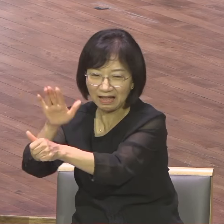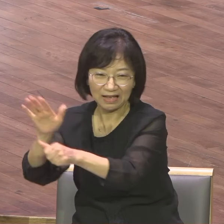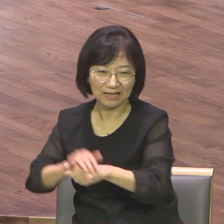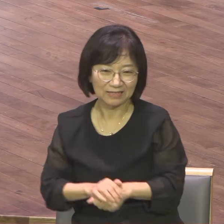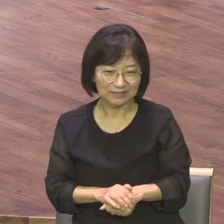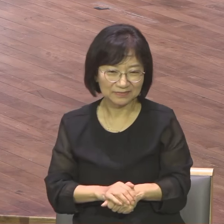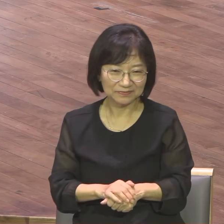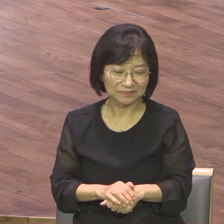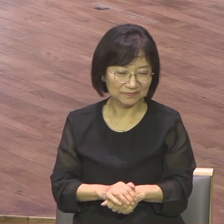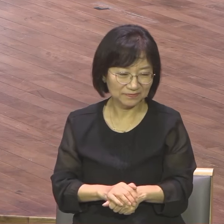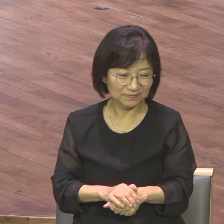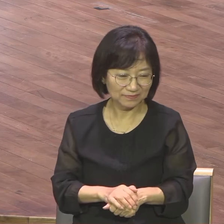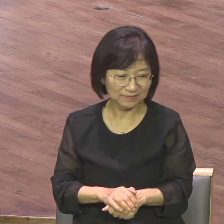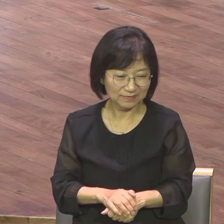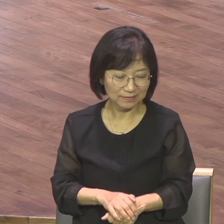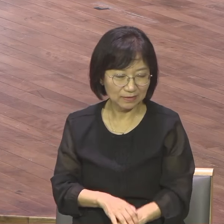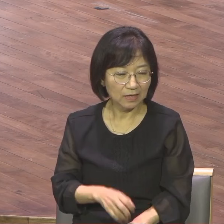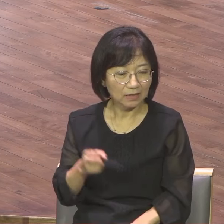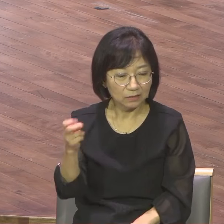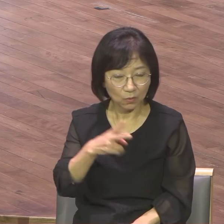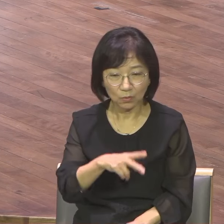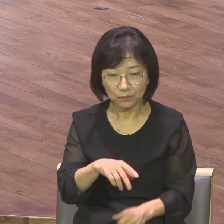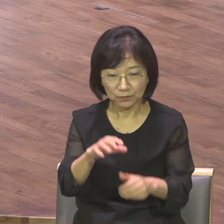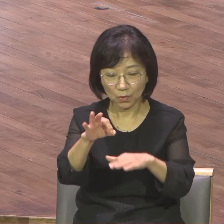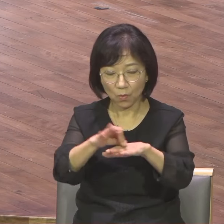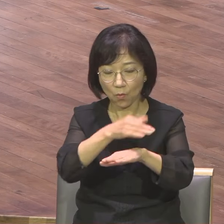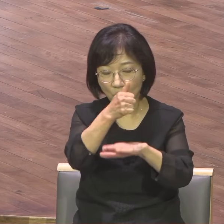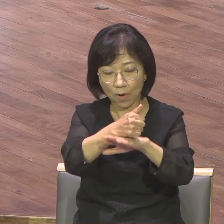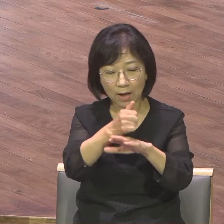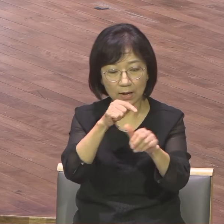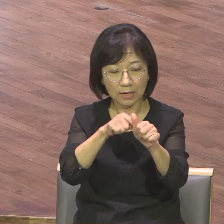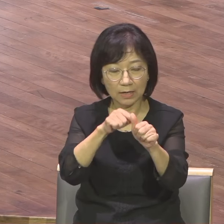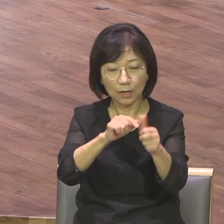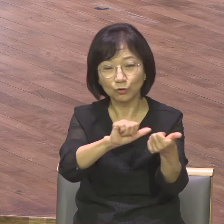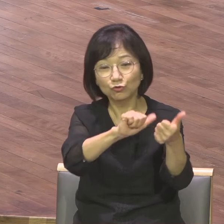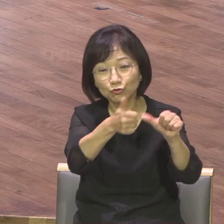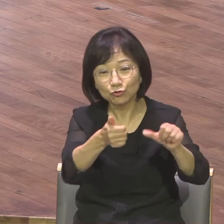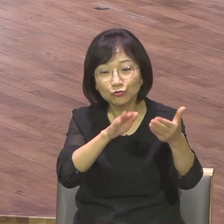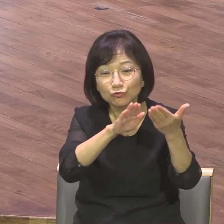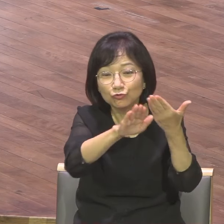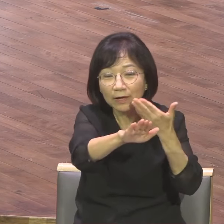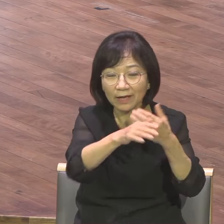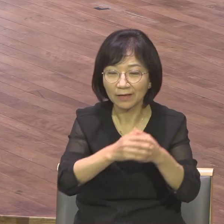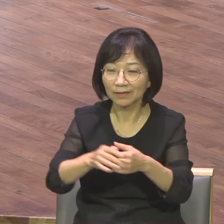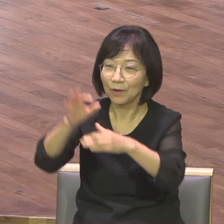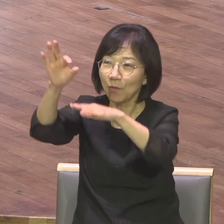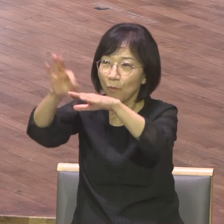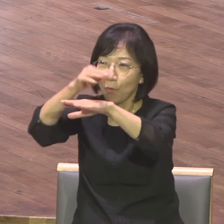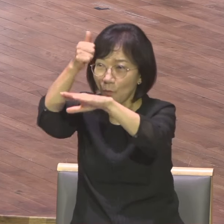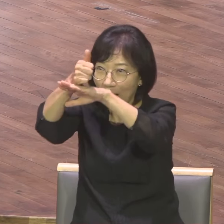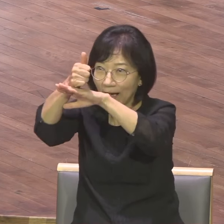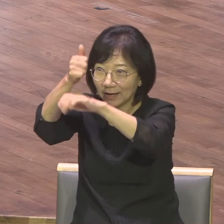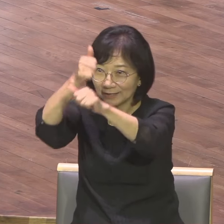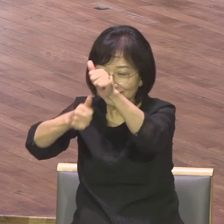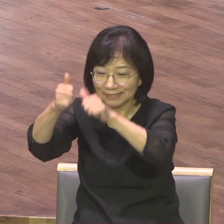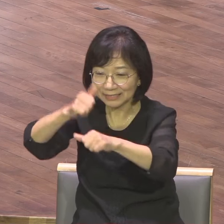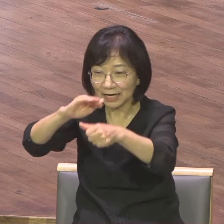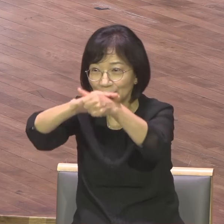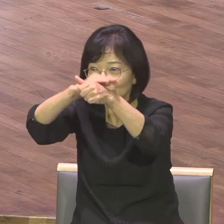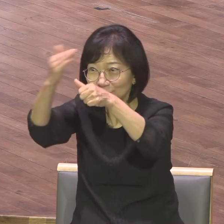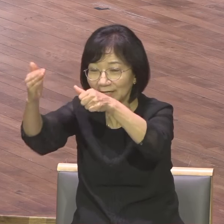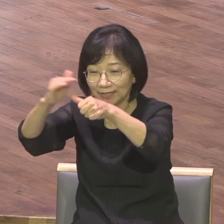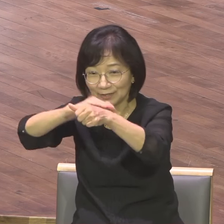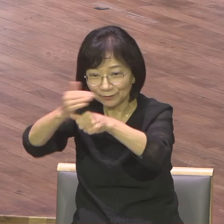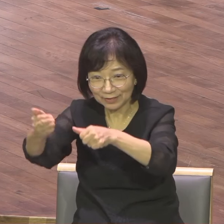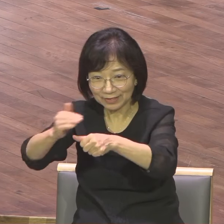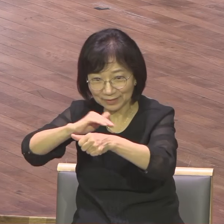결정적 역할을 합니다. 그리고 죽은 후에도 여왕의 묘실에 묻히지를 못해요. 죽은